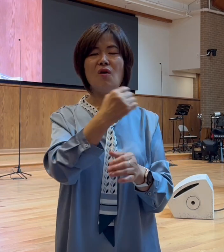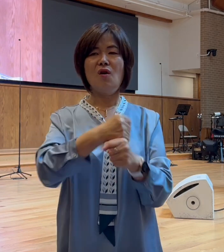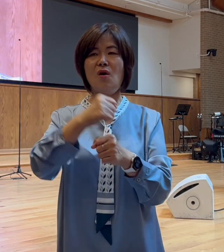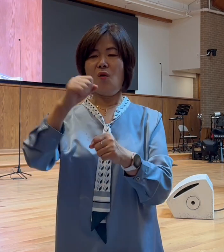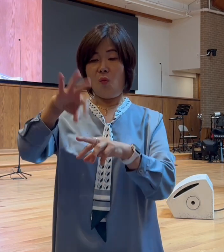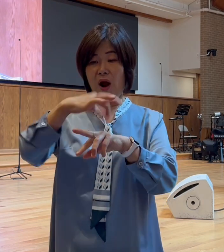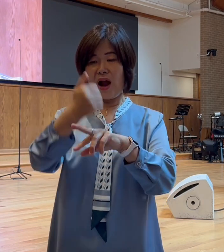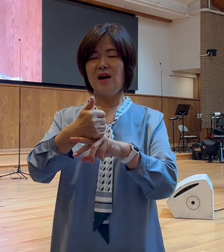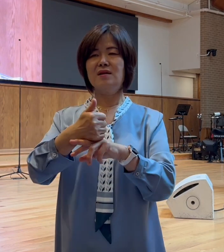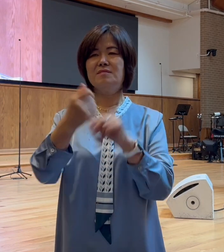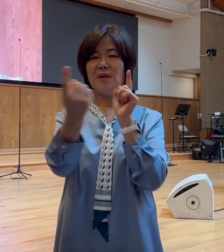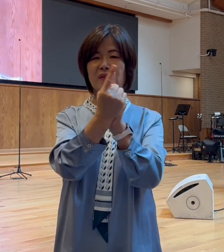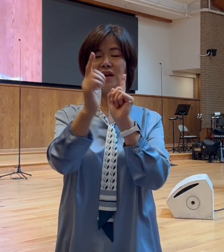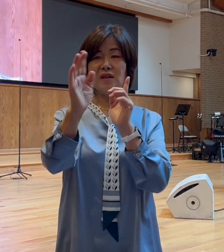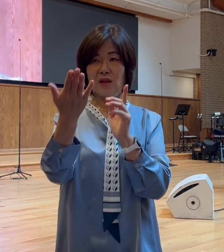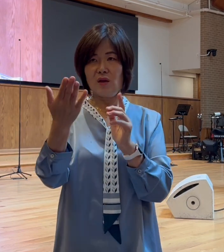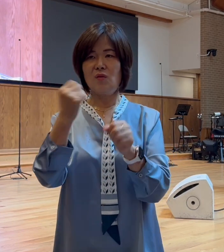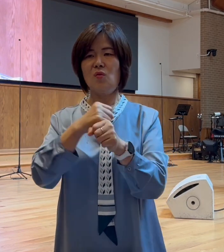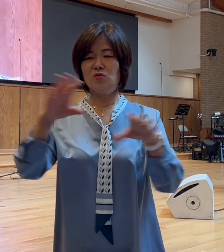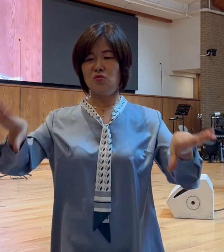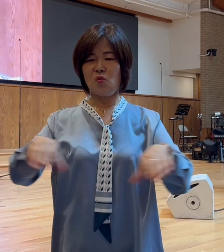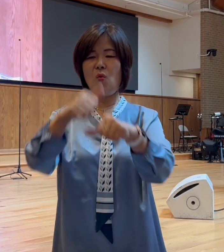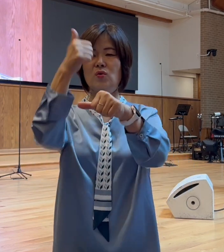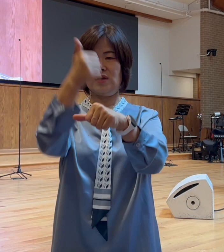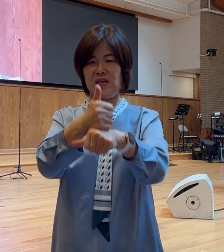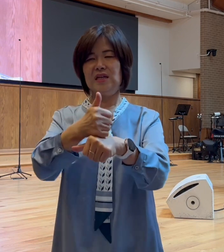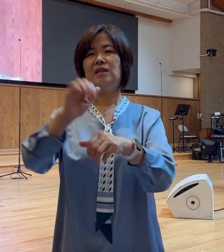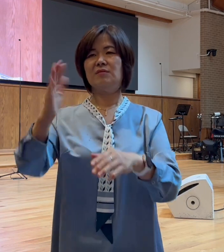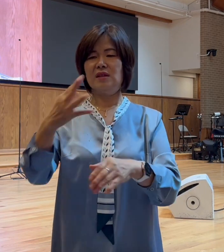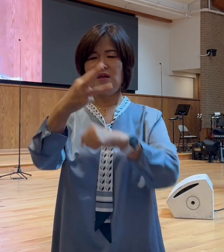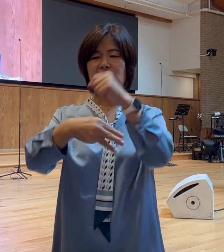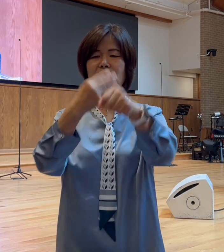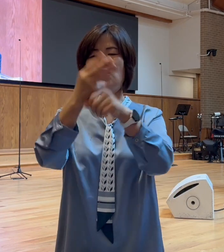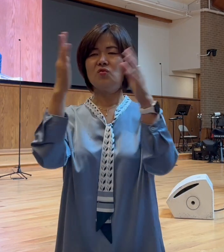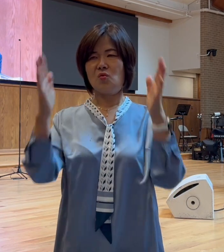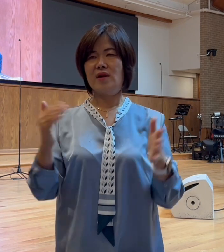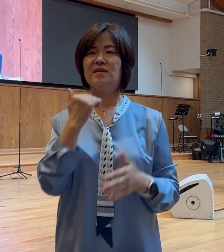의해 애굽의 총리 대신이 되거든요. 3년입니다.